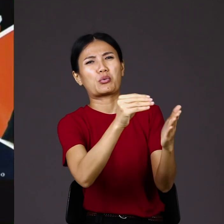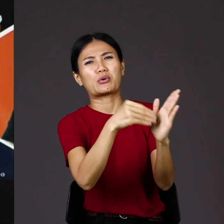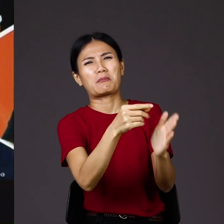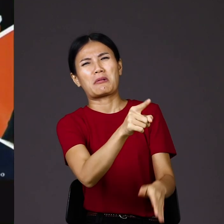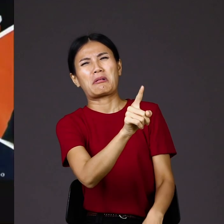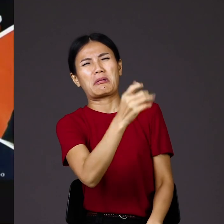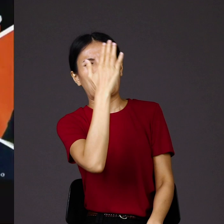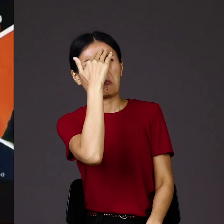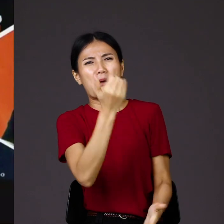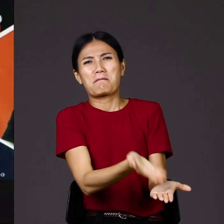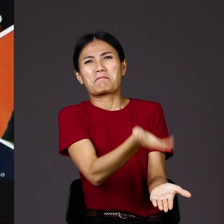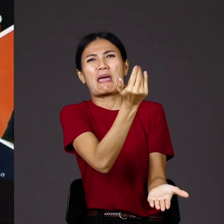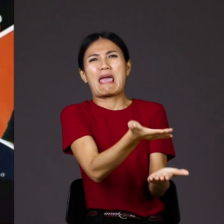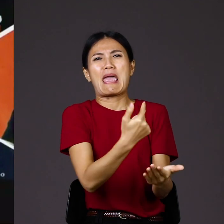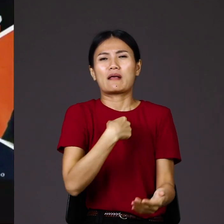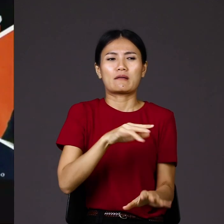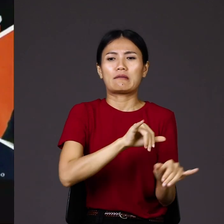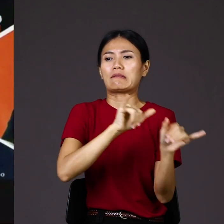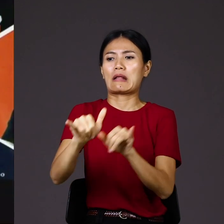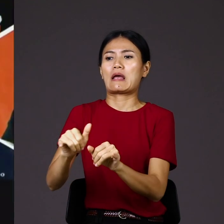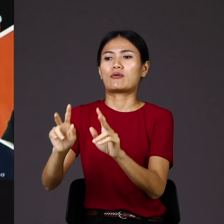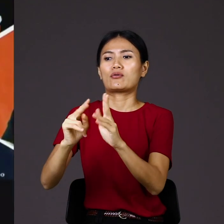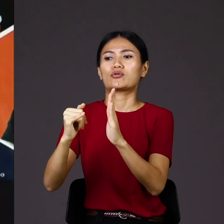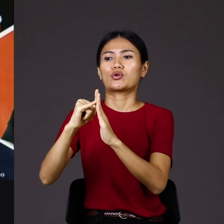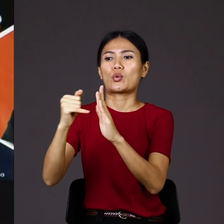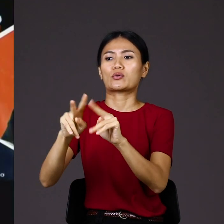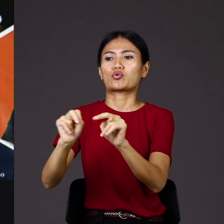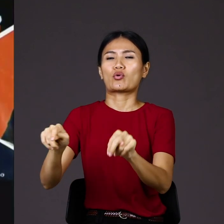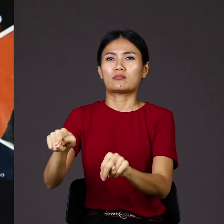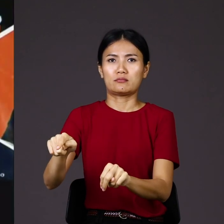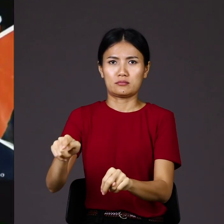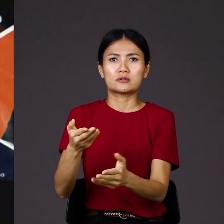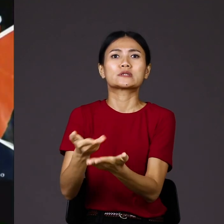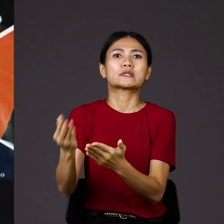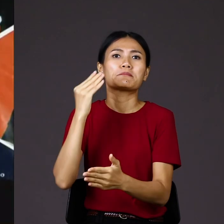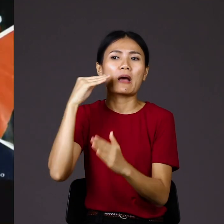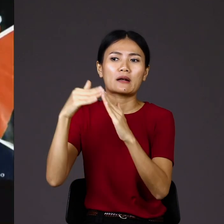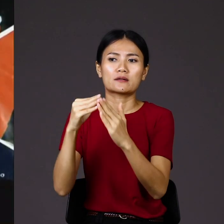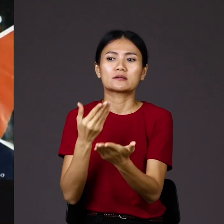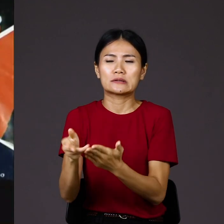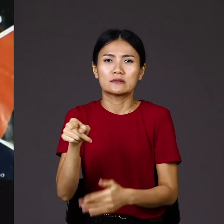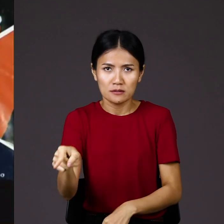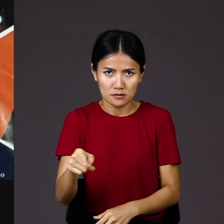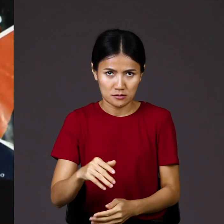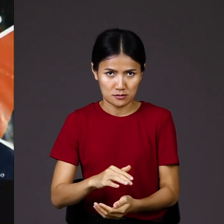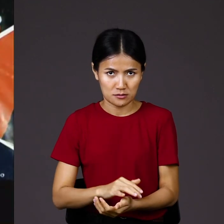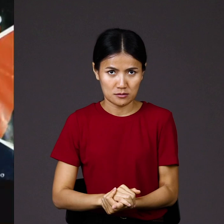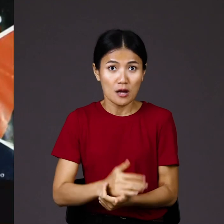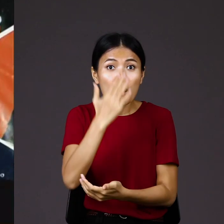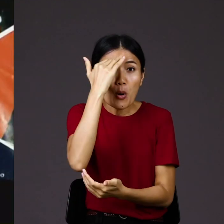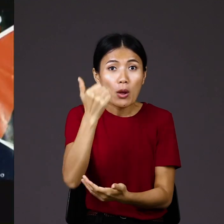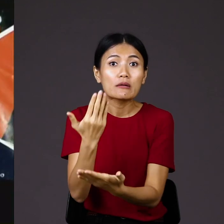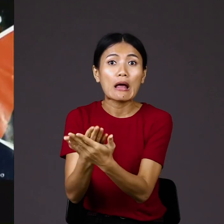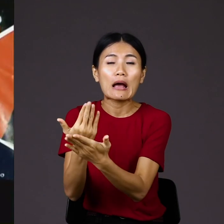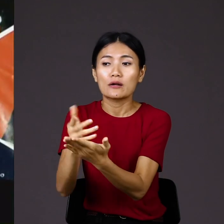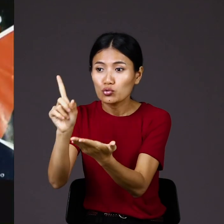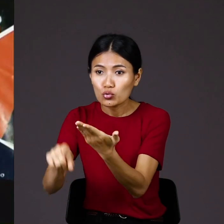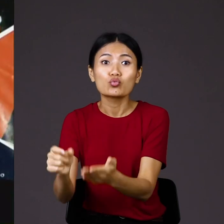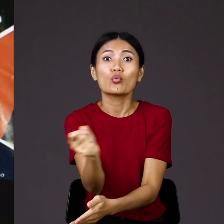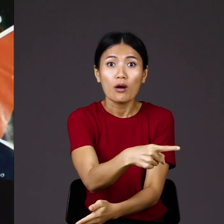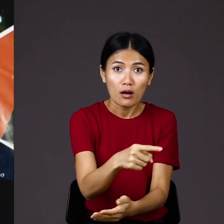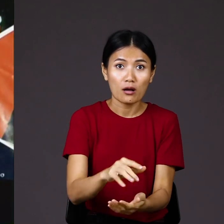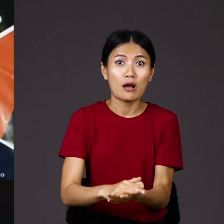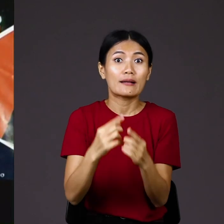พได้ไม่สามารถซื้อคอนโดในกรุงเทพได้เพราะมันแพงเกินไปจึงต้องมาหาที่อยู่ที่ฝั่งตะวันออกของนนทบุรี